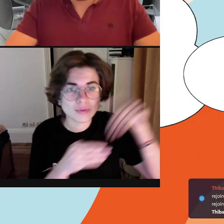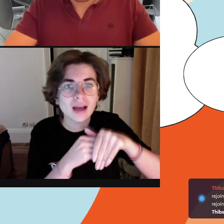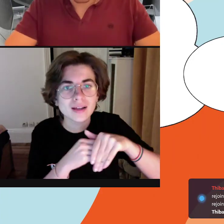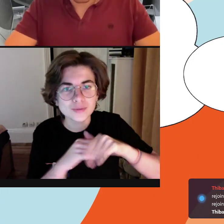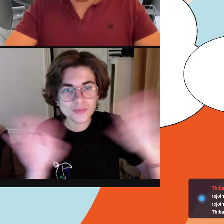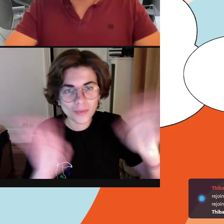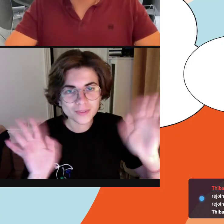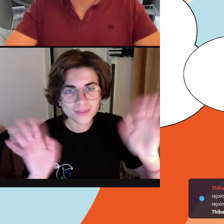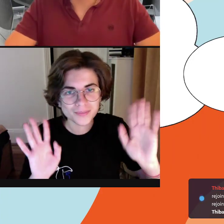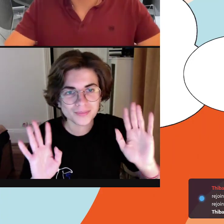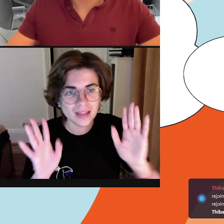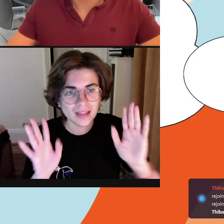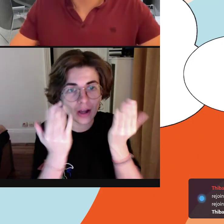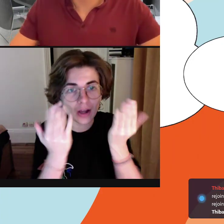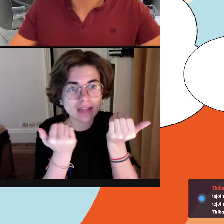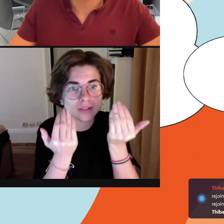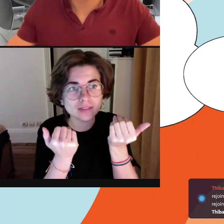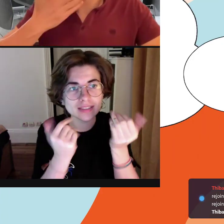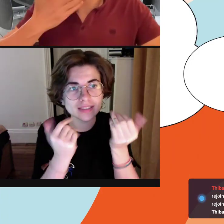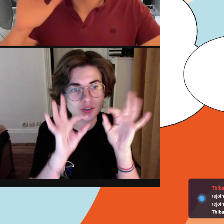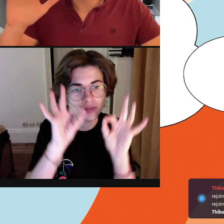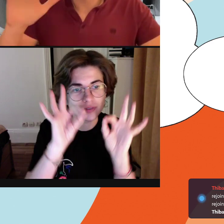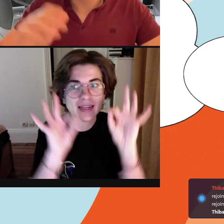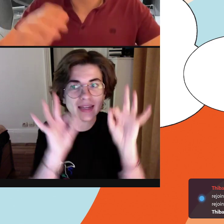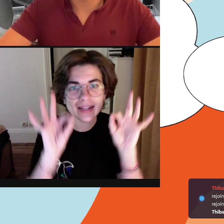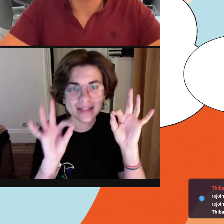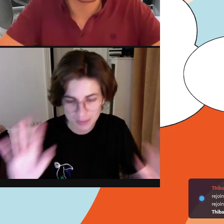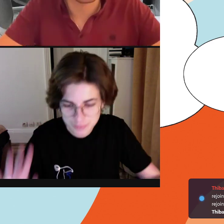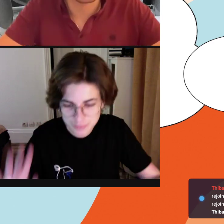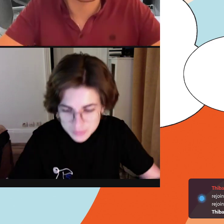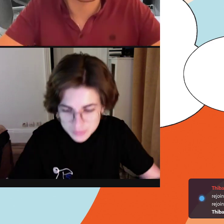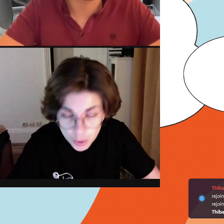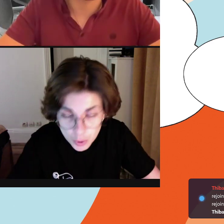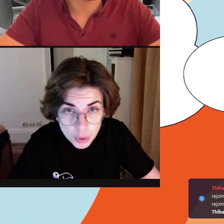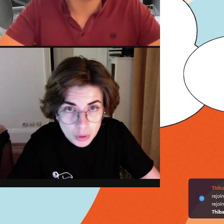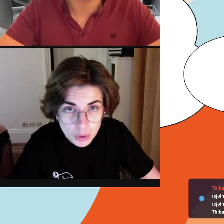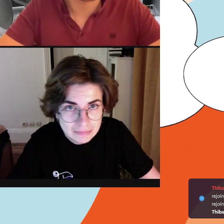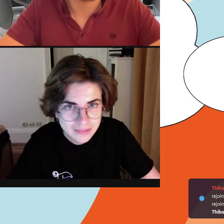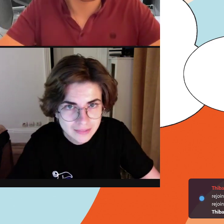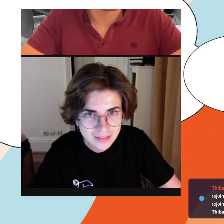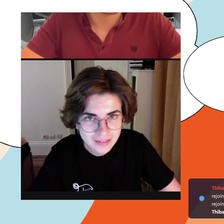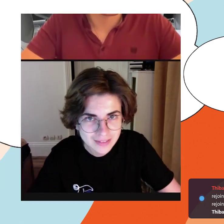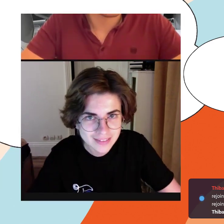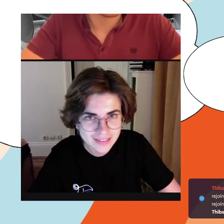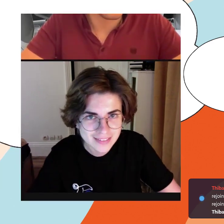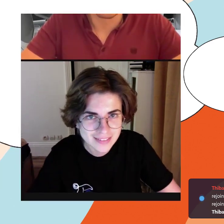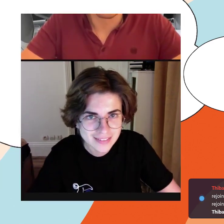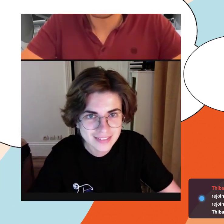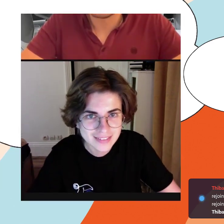Bonsoir tout le monde. Alors attendez, je vais Bonjour. régler un petit peu.